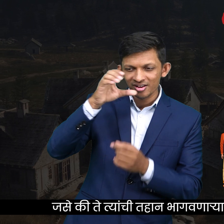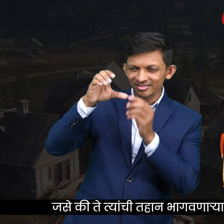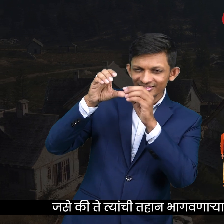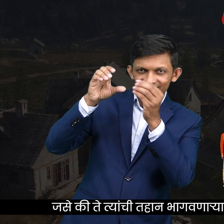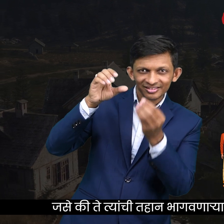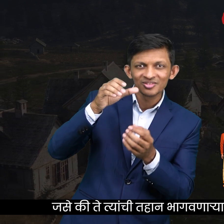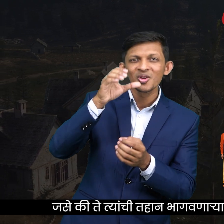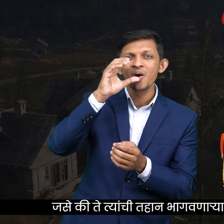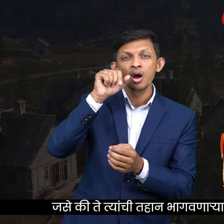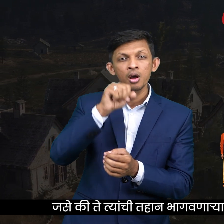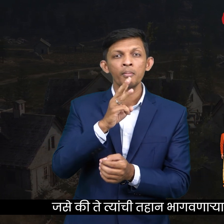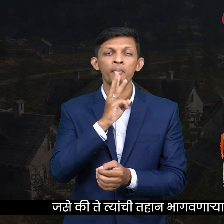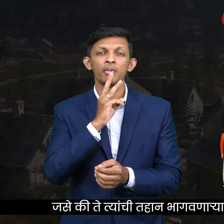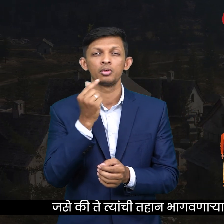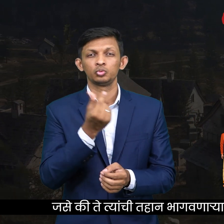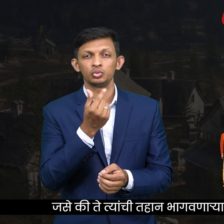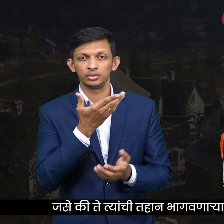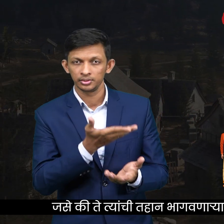पाणी म्हणण्याचा निर्णय घेतात.